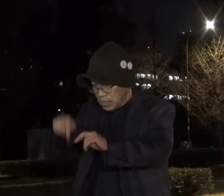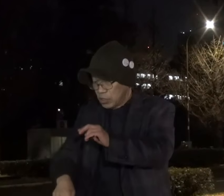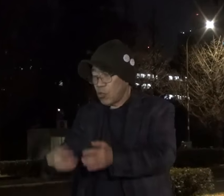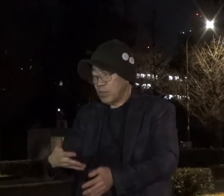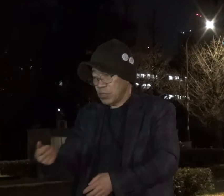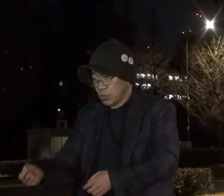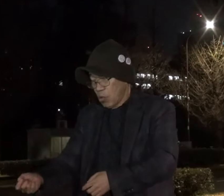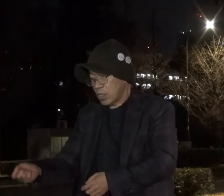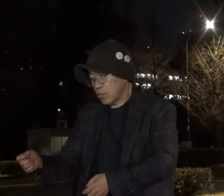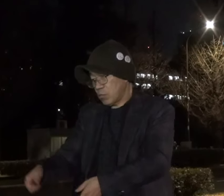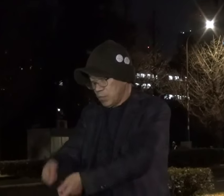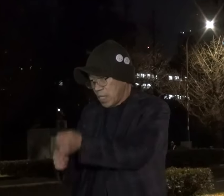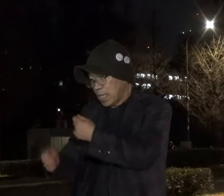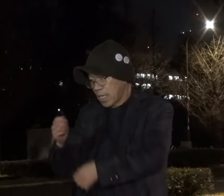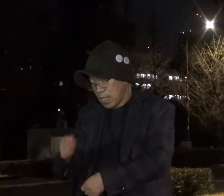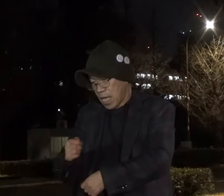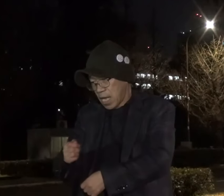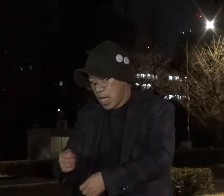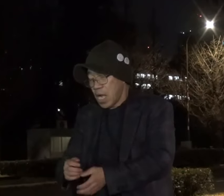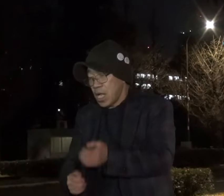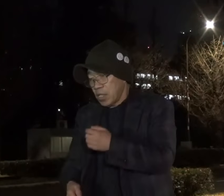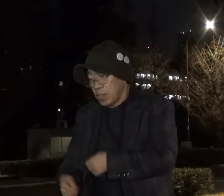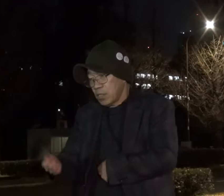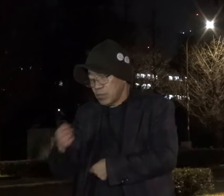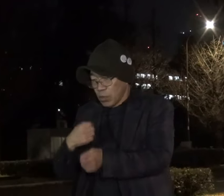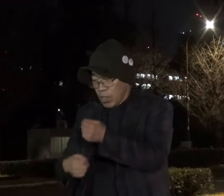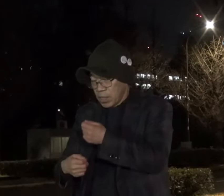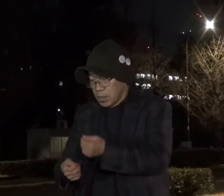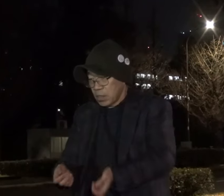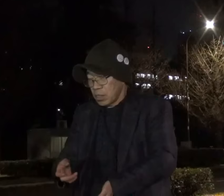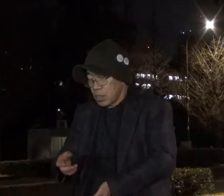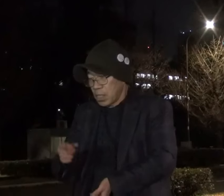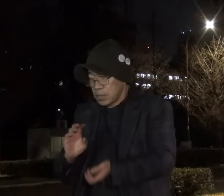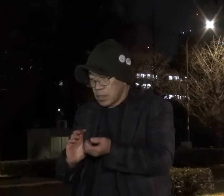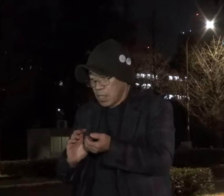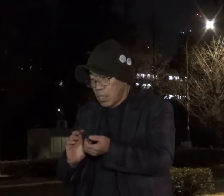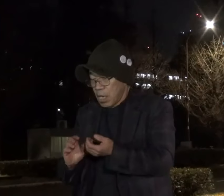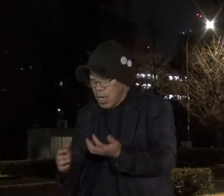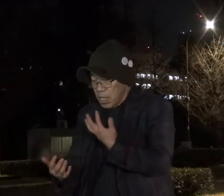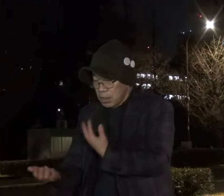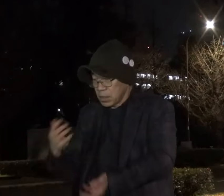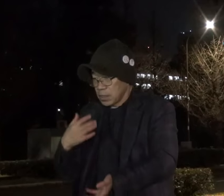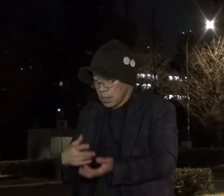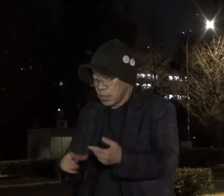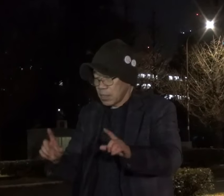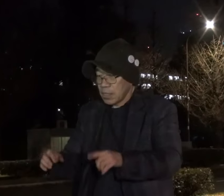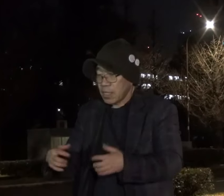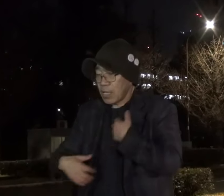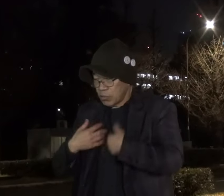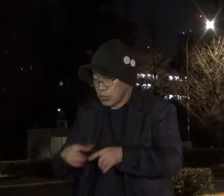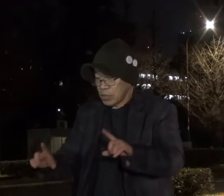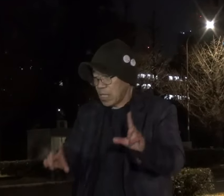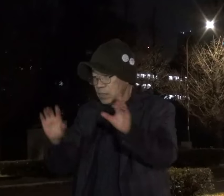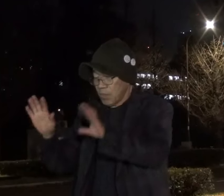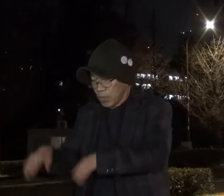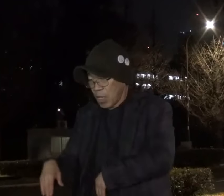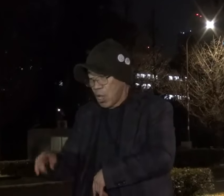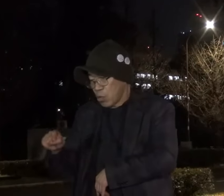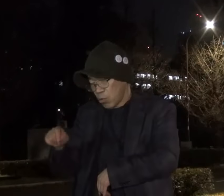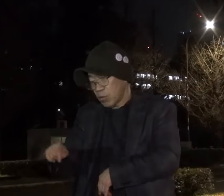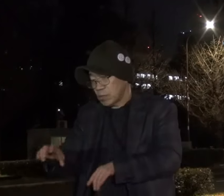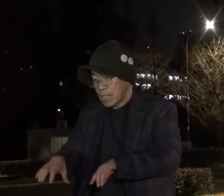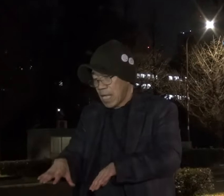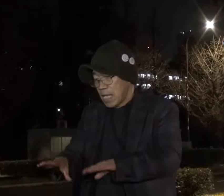っていました。子どもたちものびのびと育ち、本当に楽しく生活していました。その生活